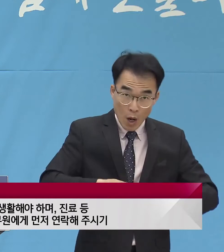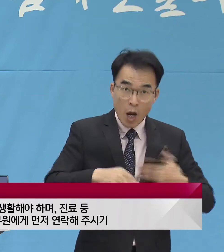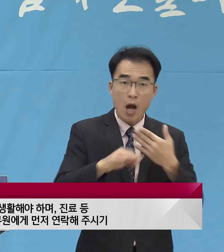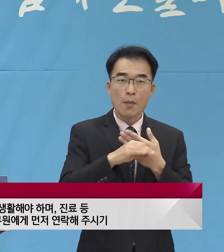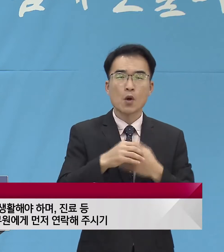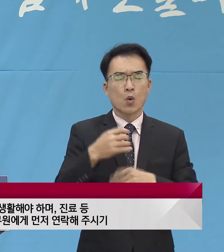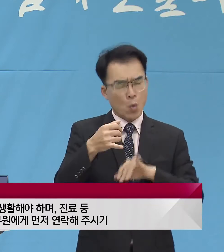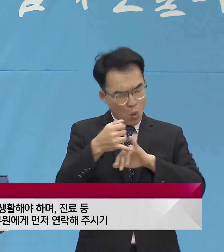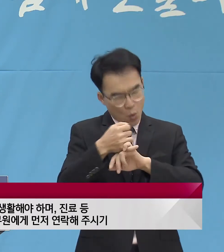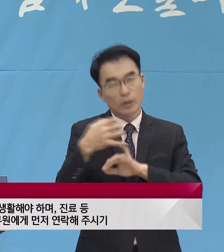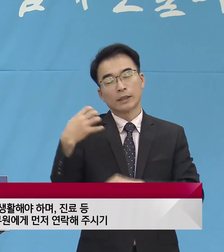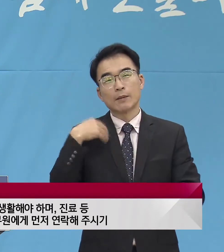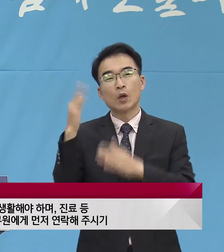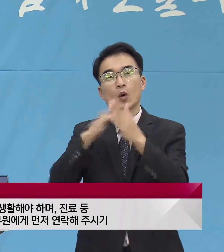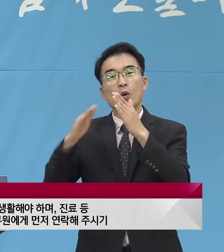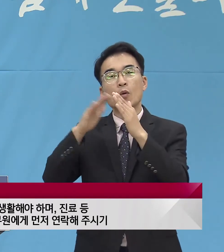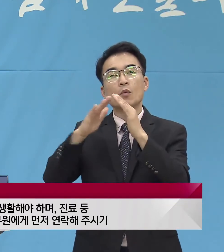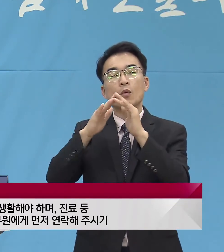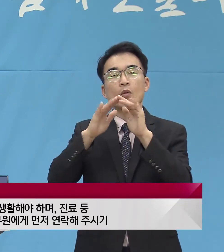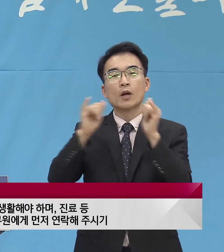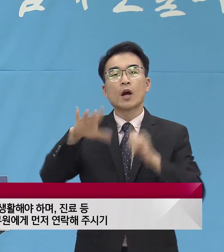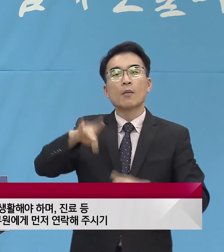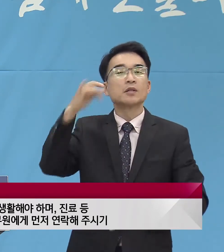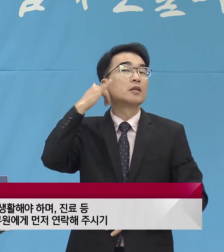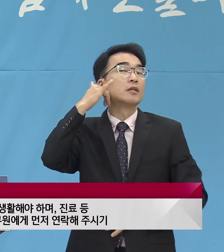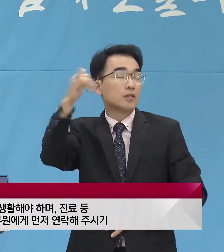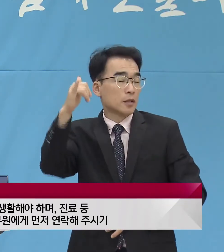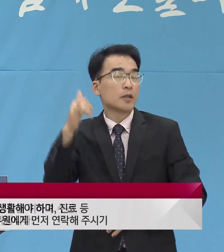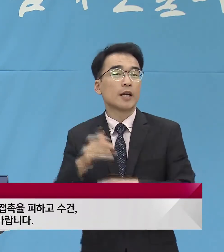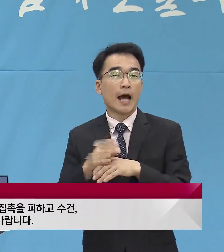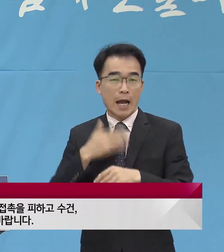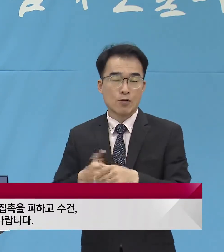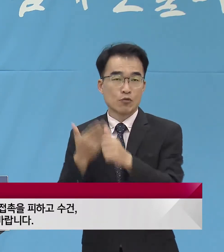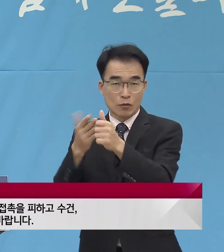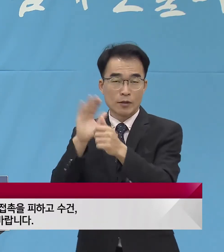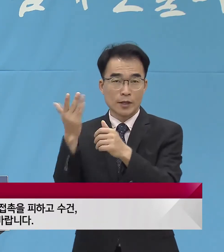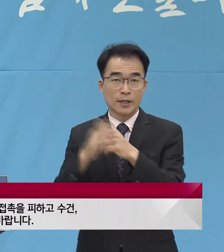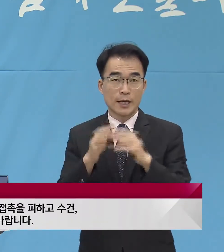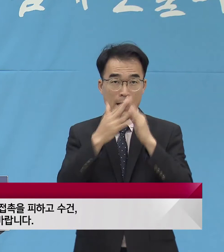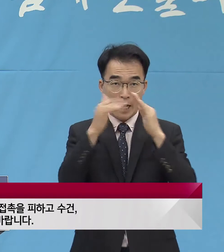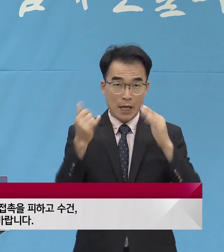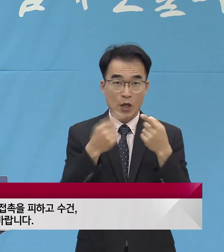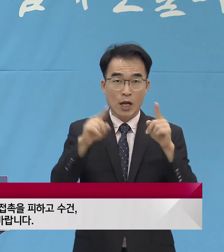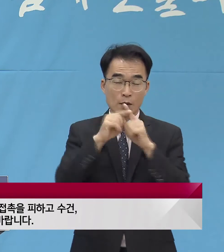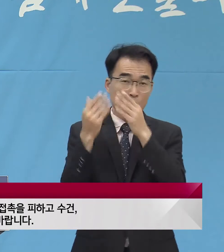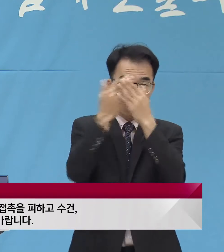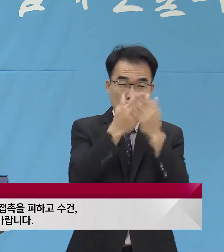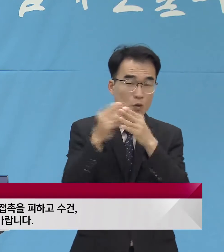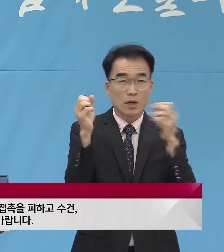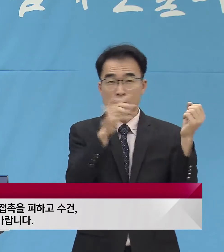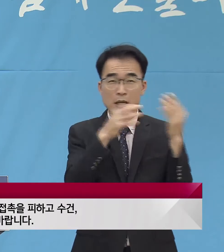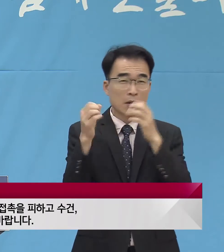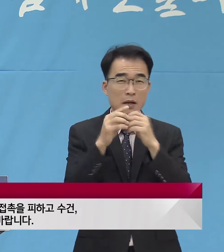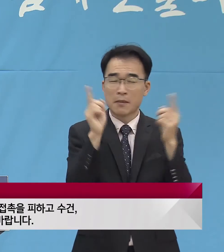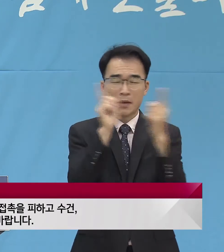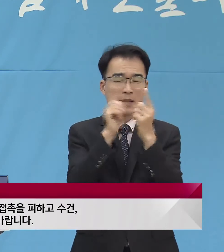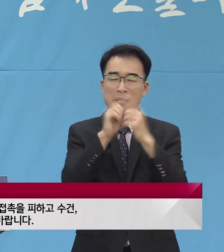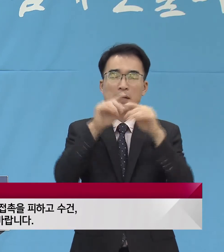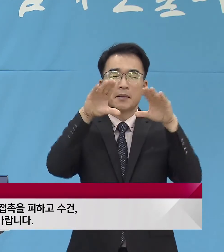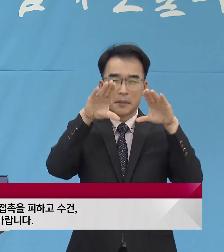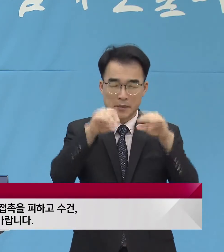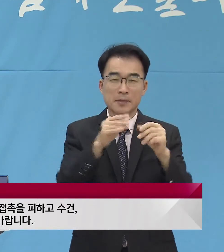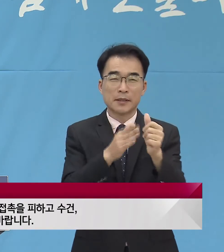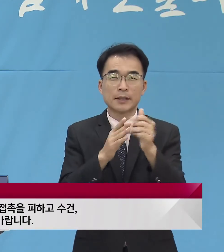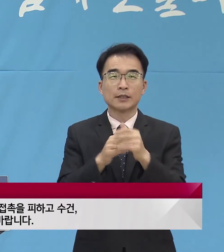불가피한 경우 반드시 담당 공무원에게 먼저 연락을 해주시기 바랍니다. 가족 또는 동거인과 대화 등 접촉을